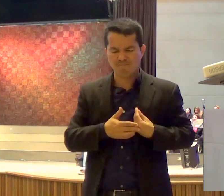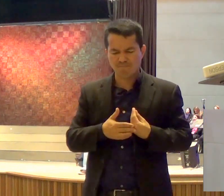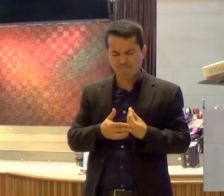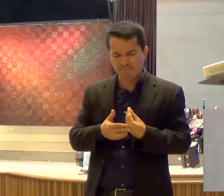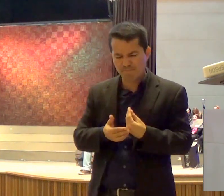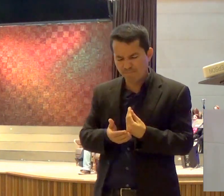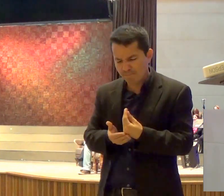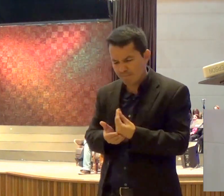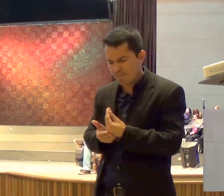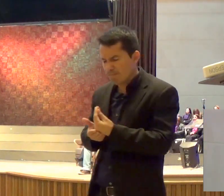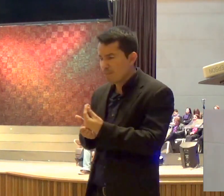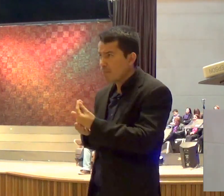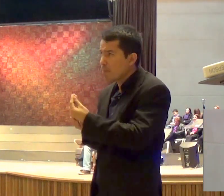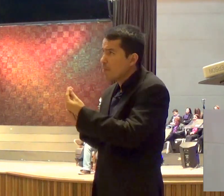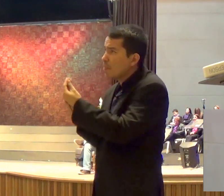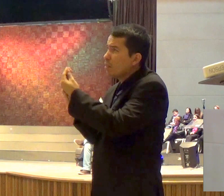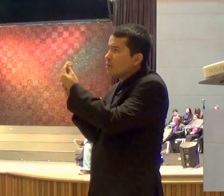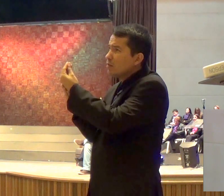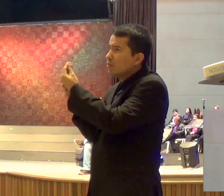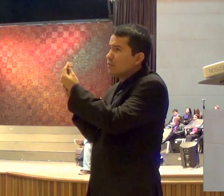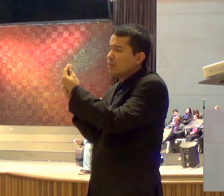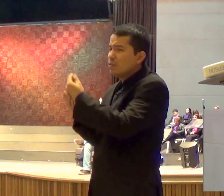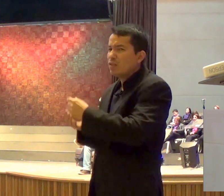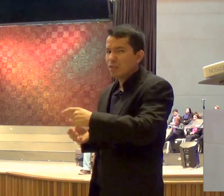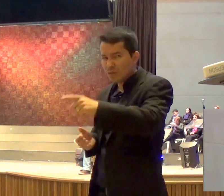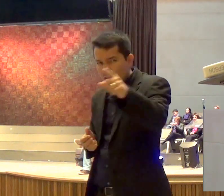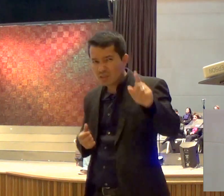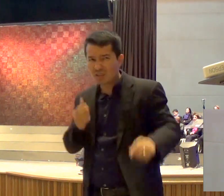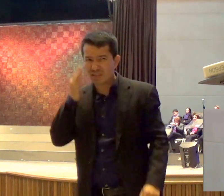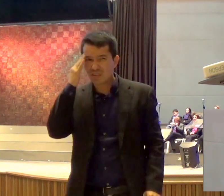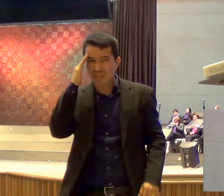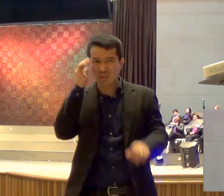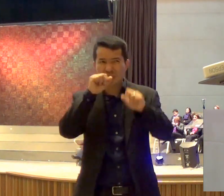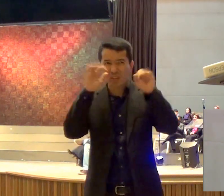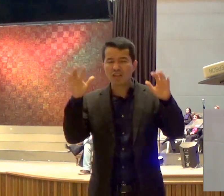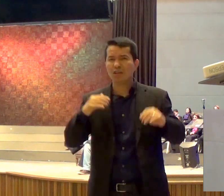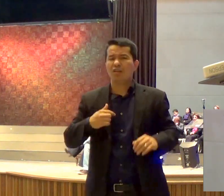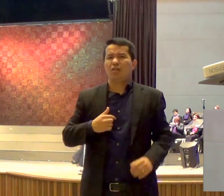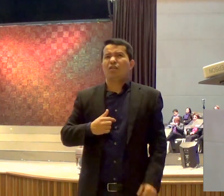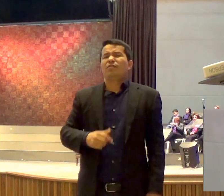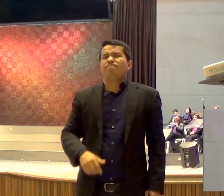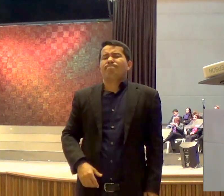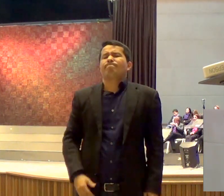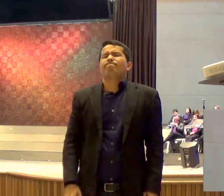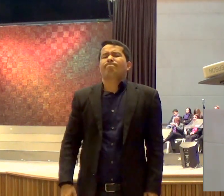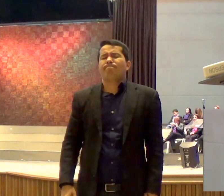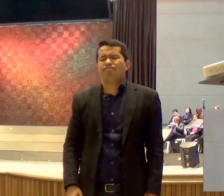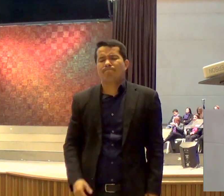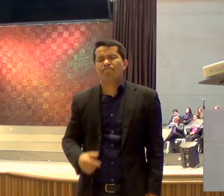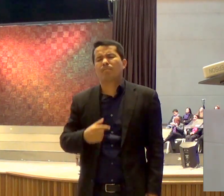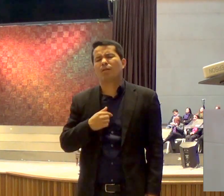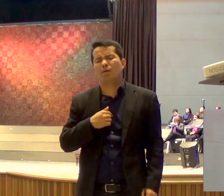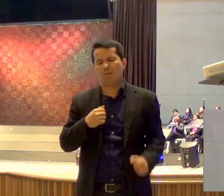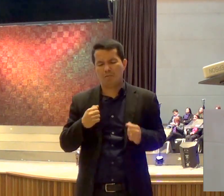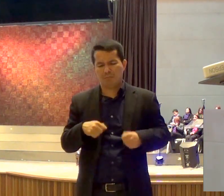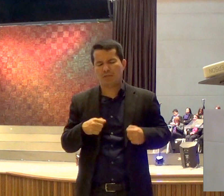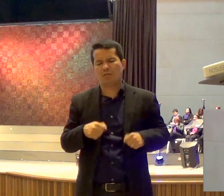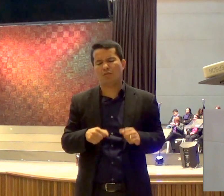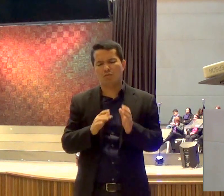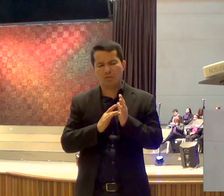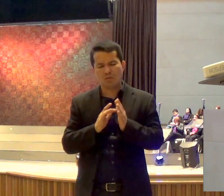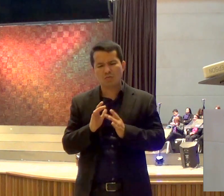será essa noite entende que precisa de Jesus e desejo dizer assim pastor eu hoje entrego